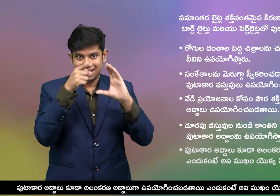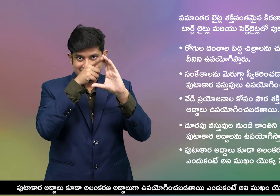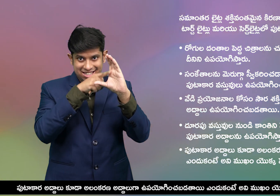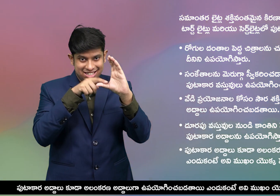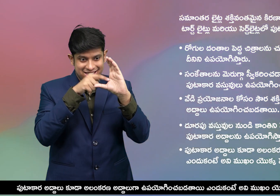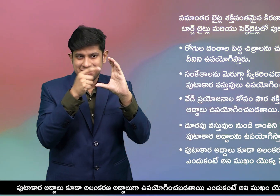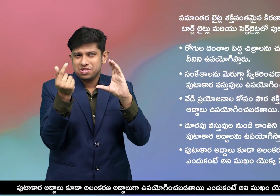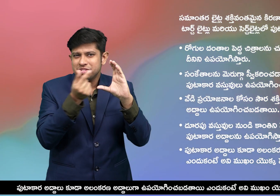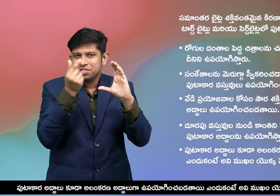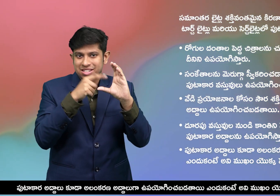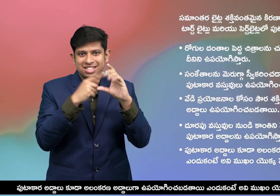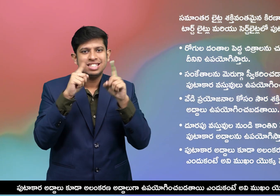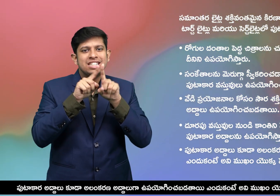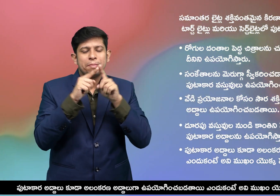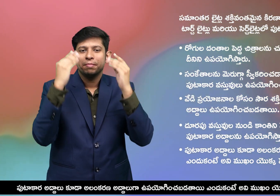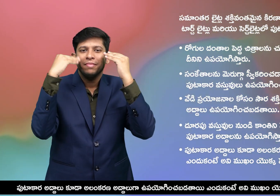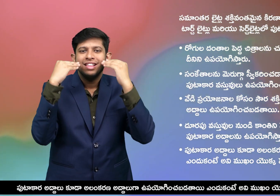పుటాకార అద్దాలు కూడా అలంకరణ అద్దాలుగా